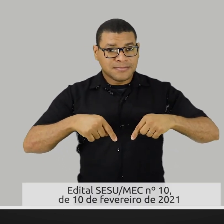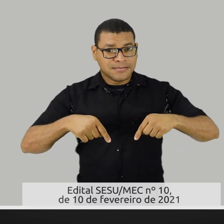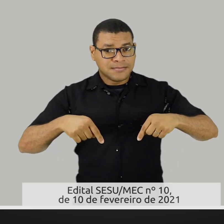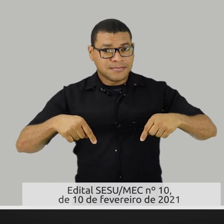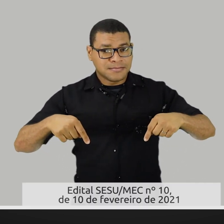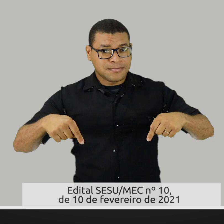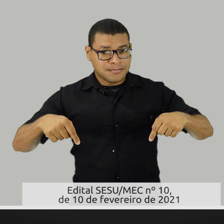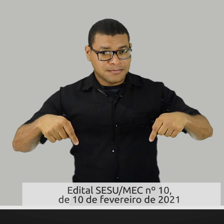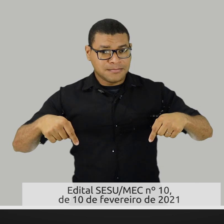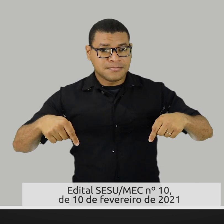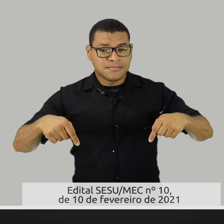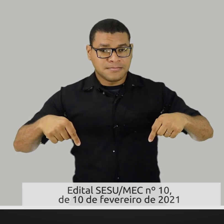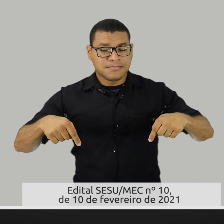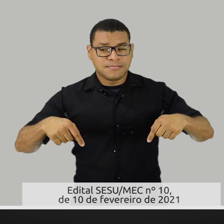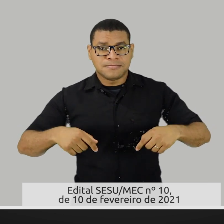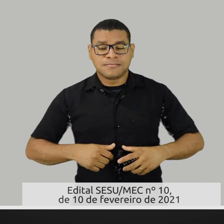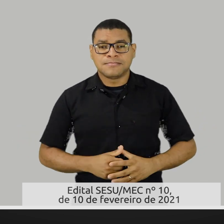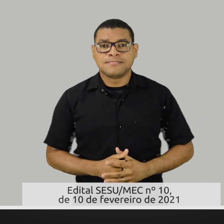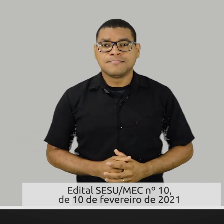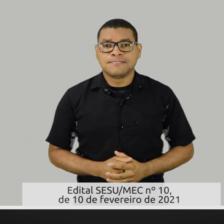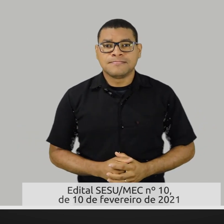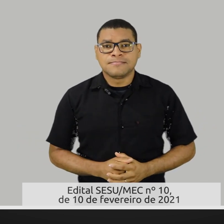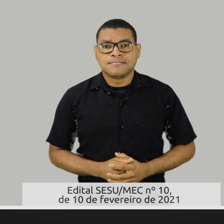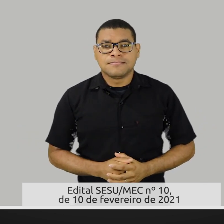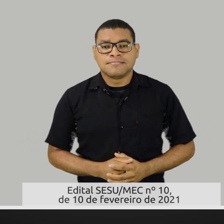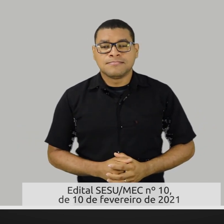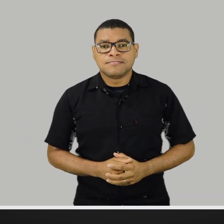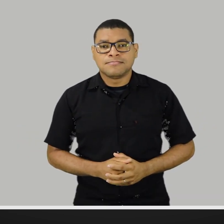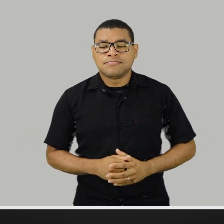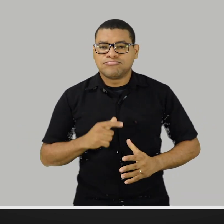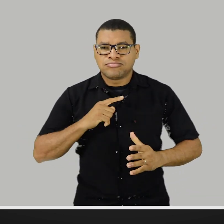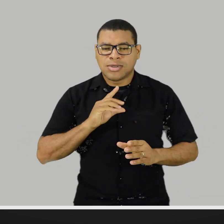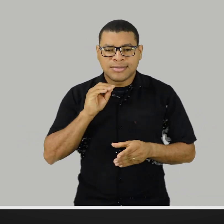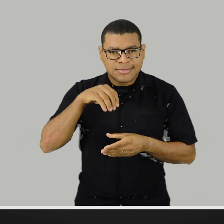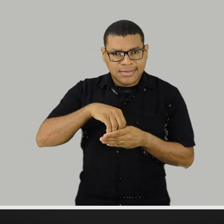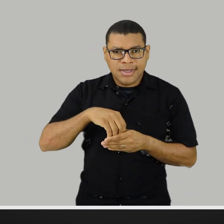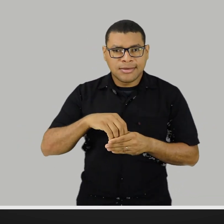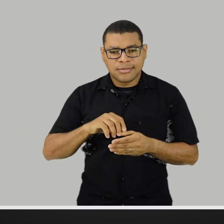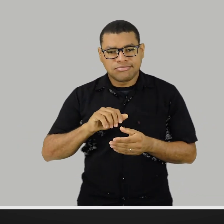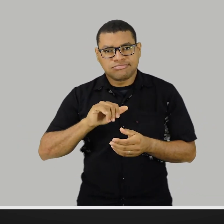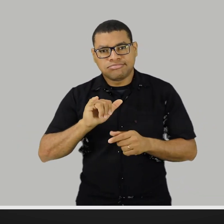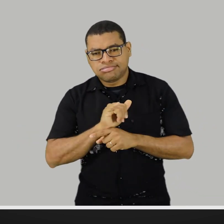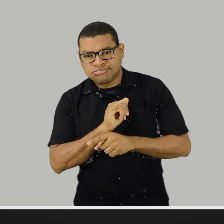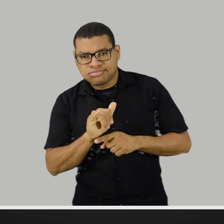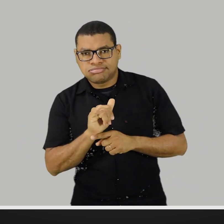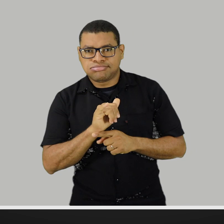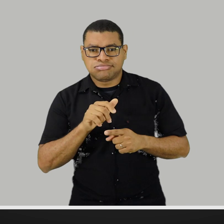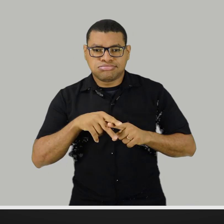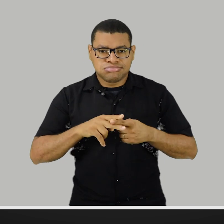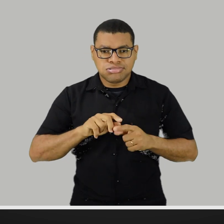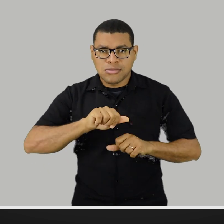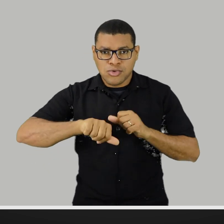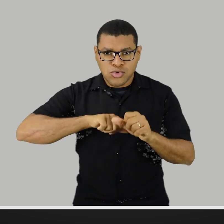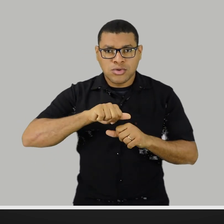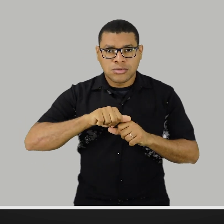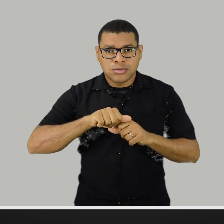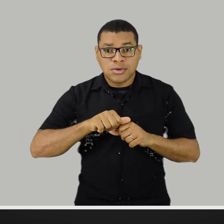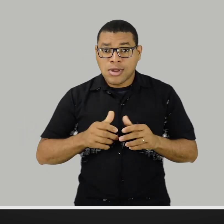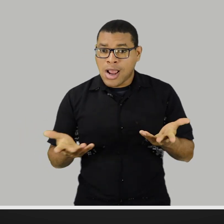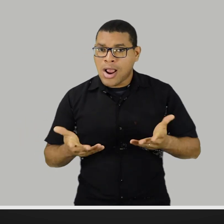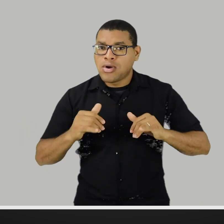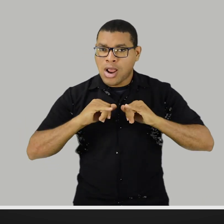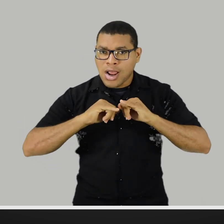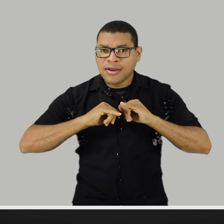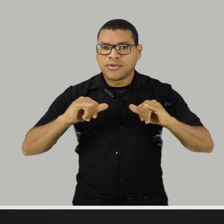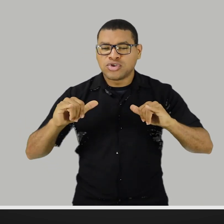Sesu/Mac número 10 10 de fevereiro de 2021 com todas as suas respectivas alterações torna